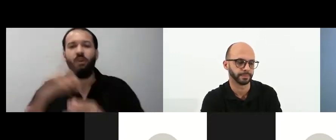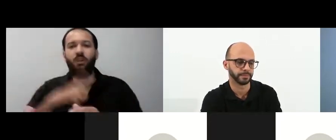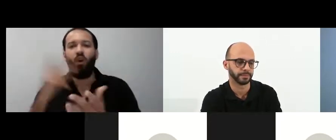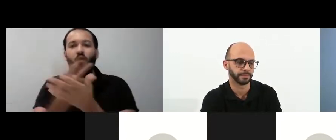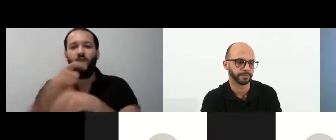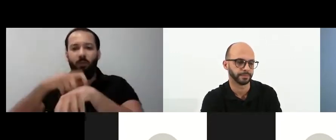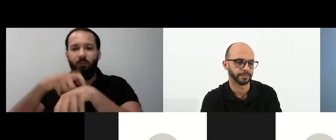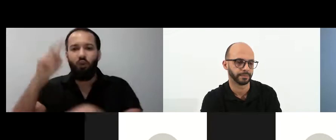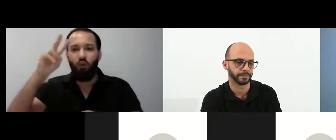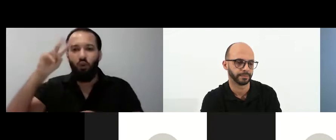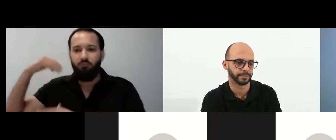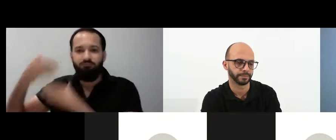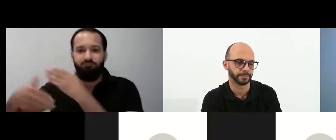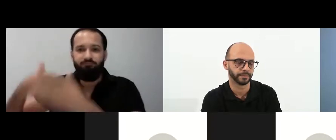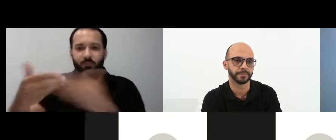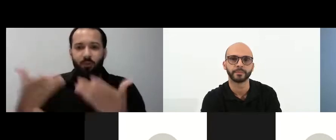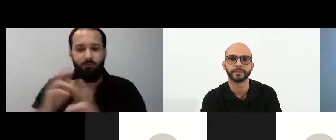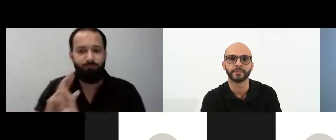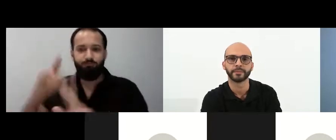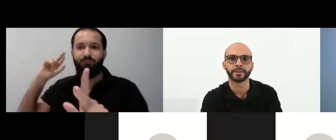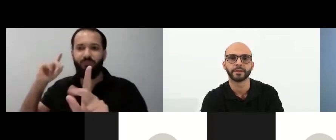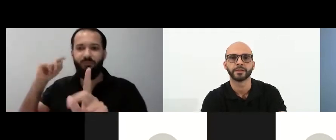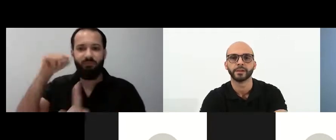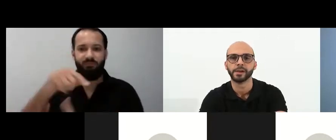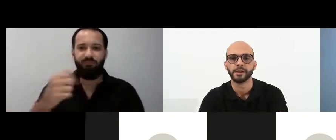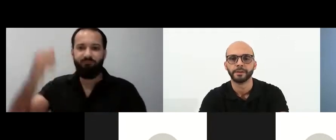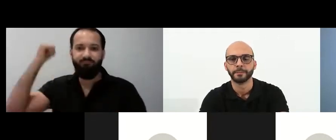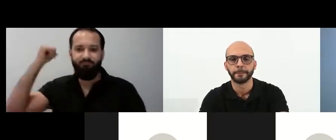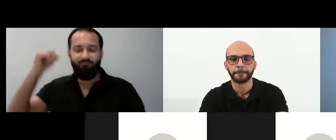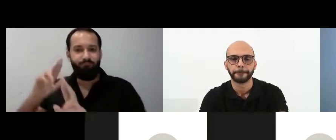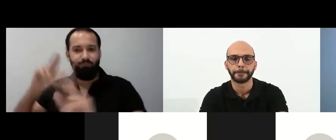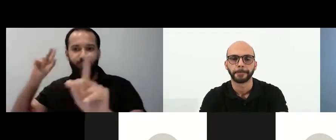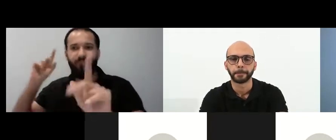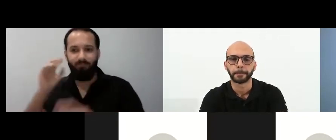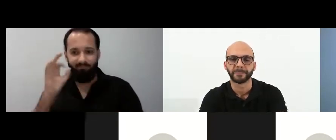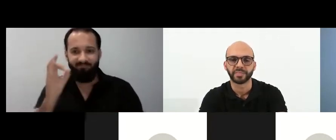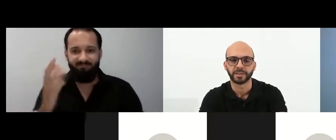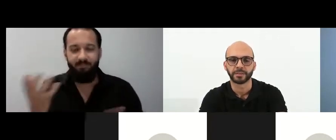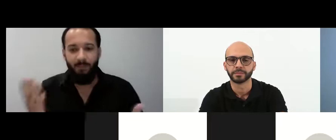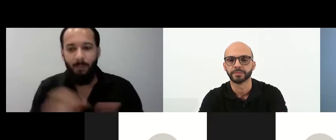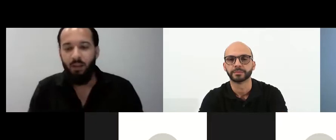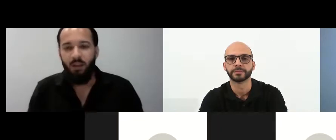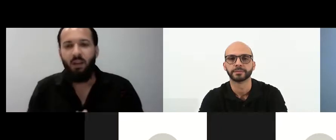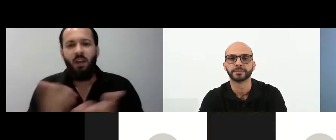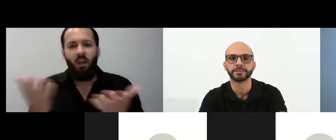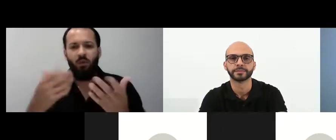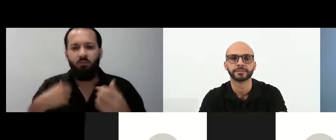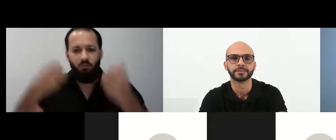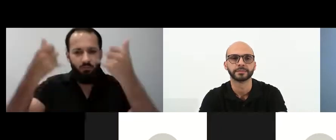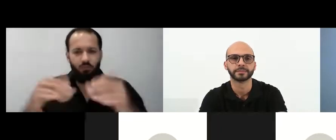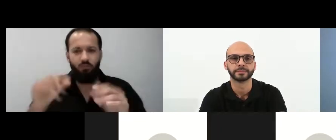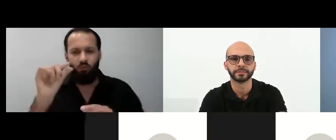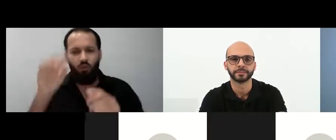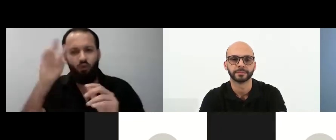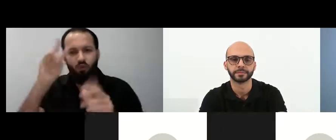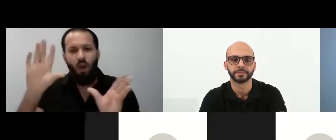né, de estarmos juntos aqui falando dessa trajetória, falando também de como que é a diferença que nós temos hoje em